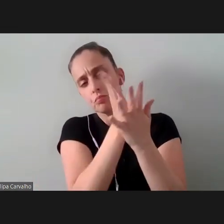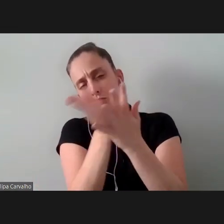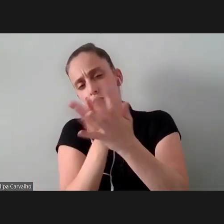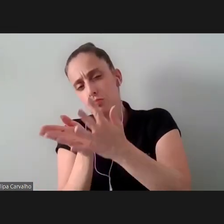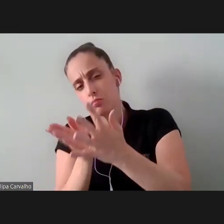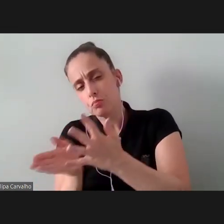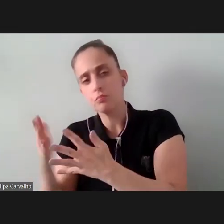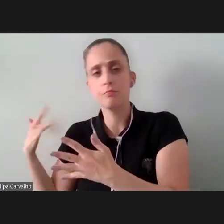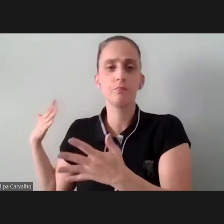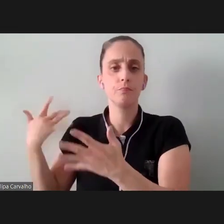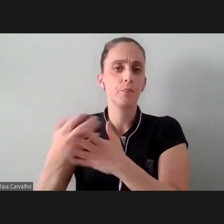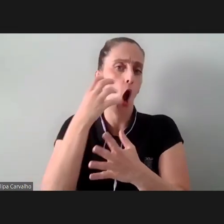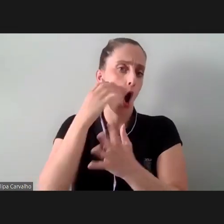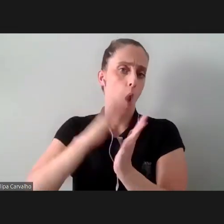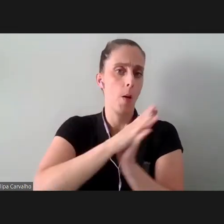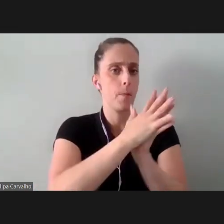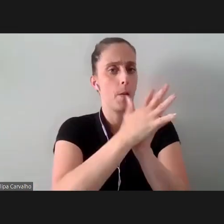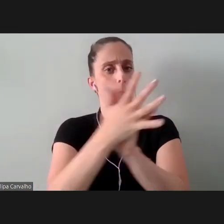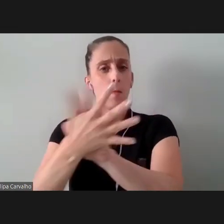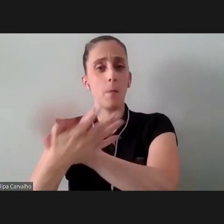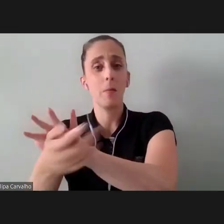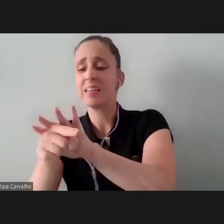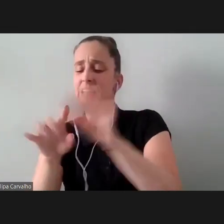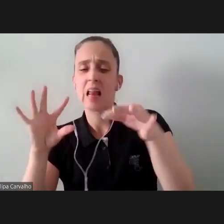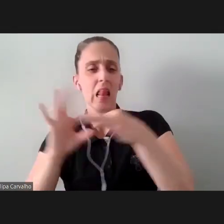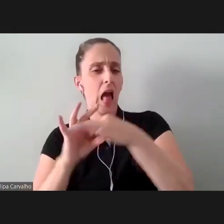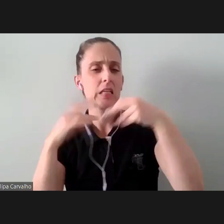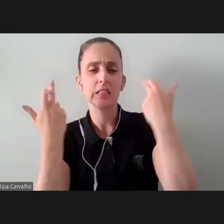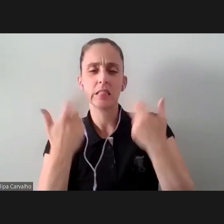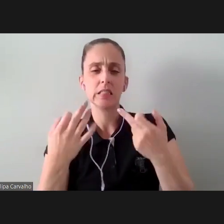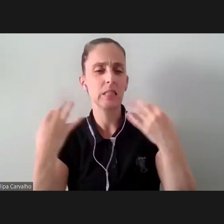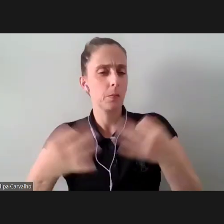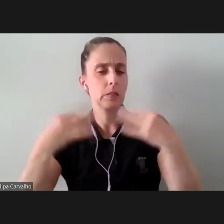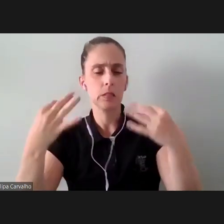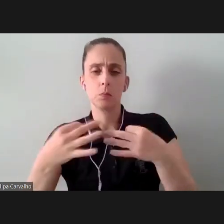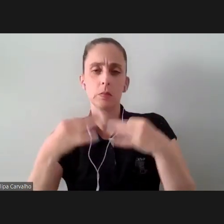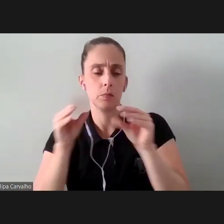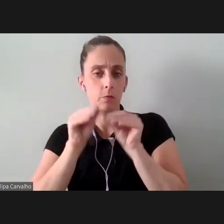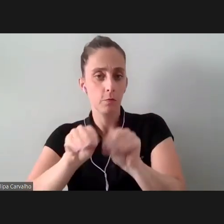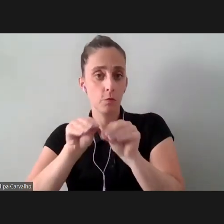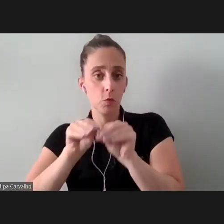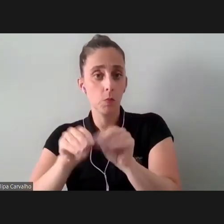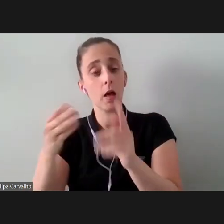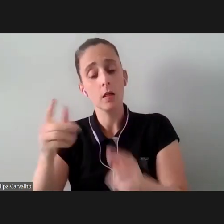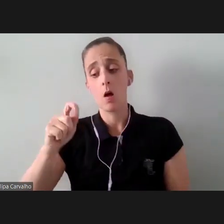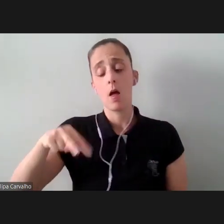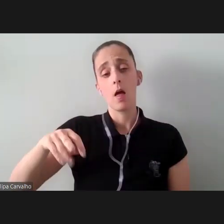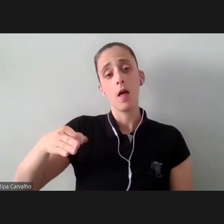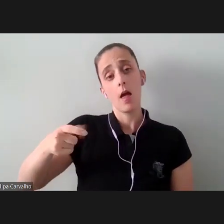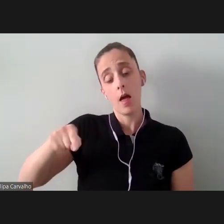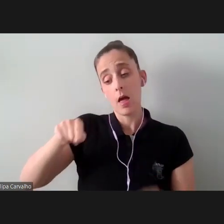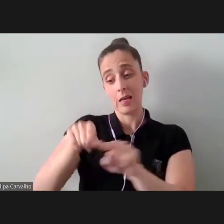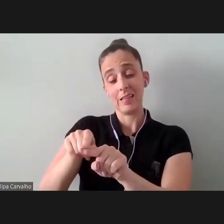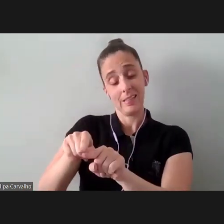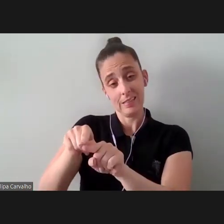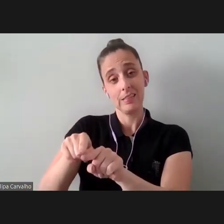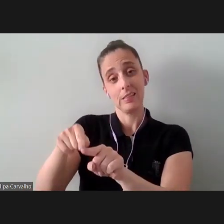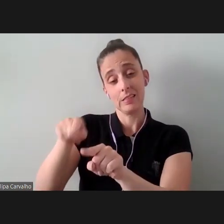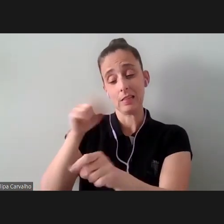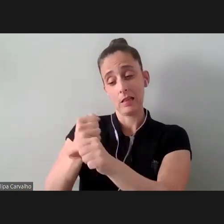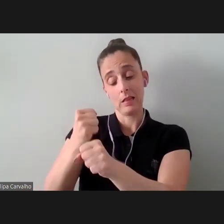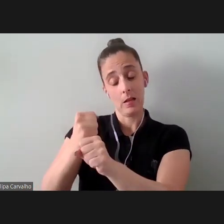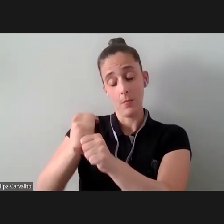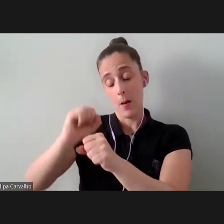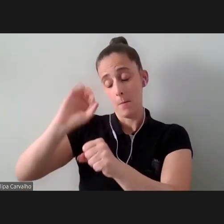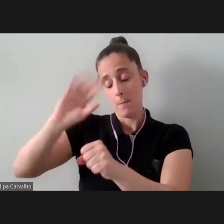vivendo está sempre atrelado ao domínio da formação. Então, tem sido esse o papel da INAP Angola, relativamente ao